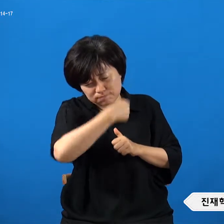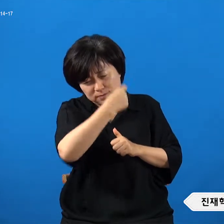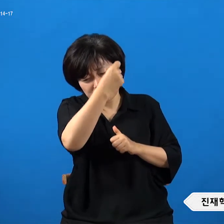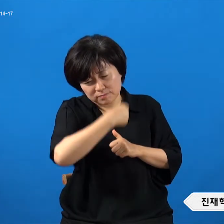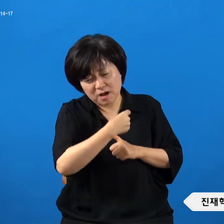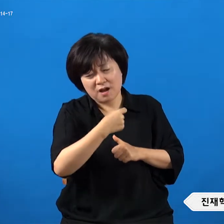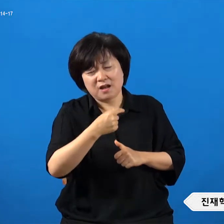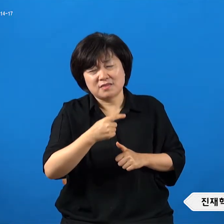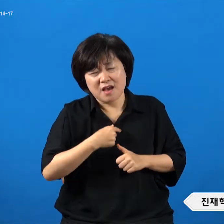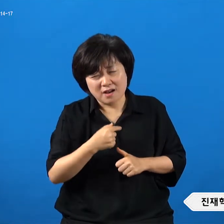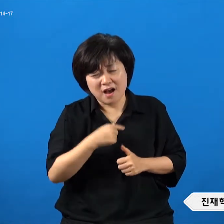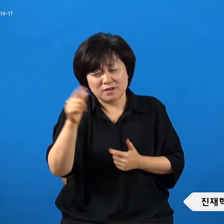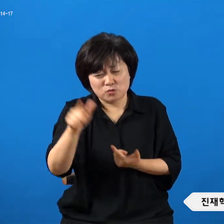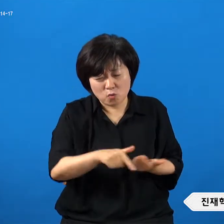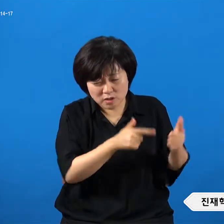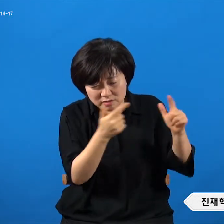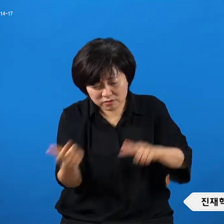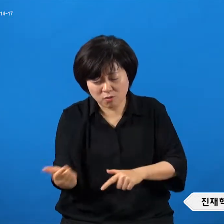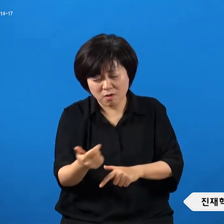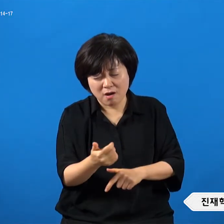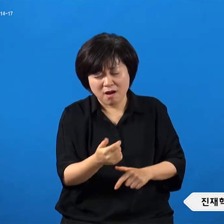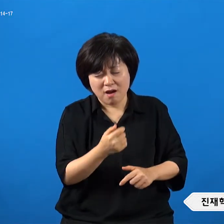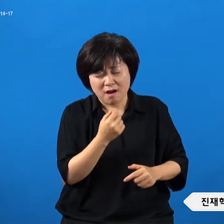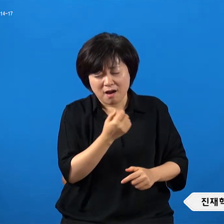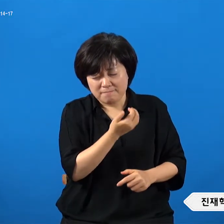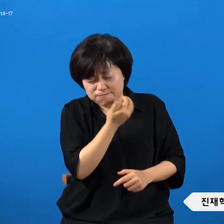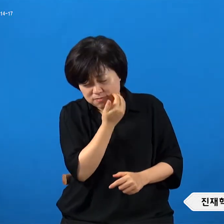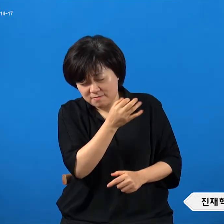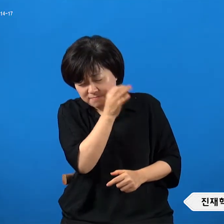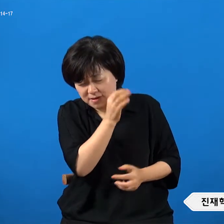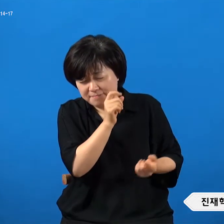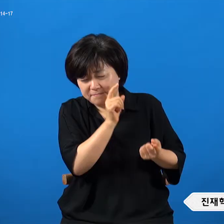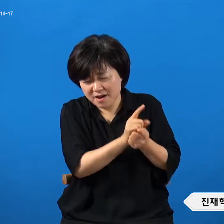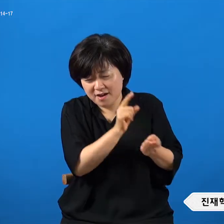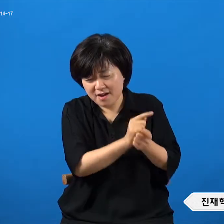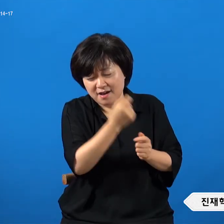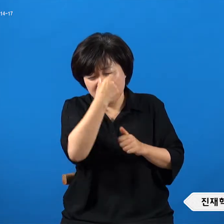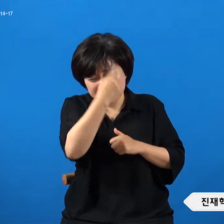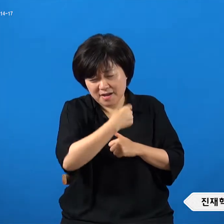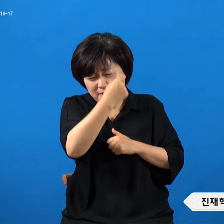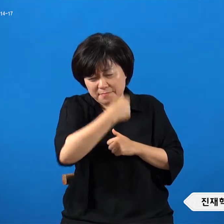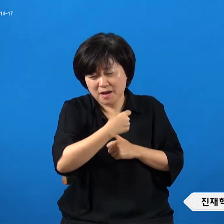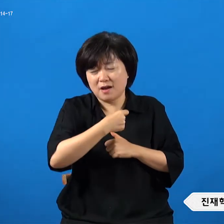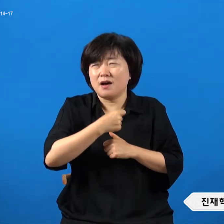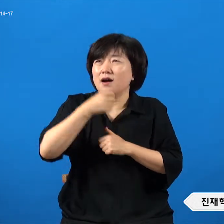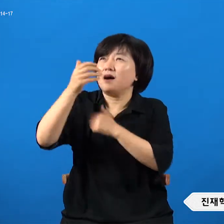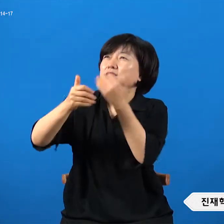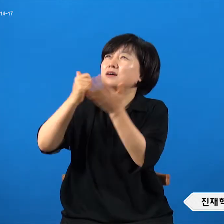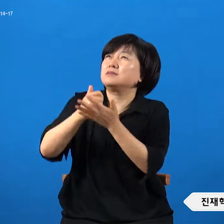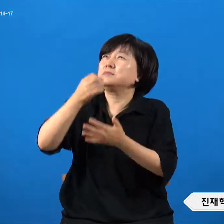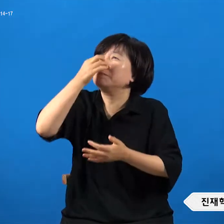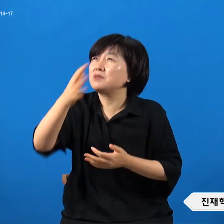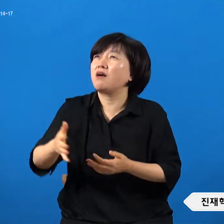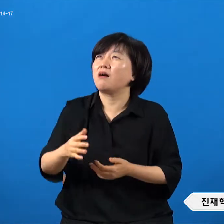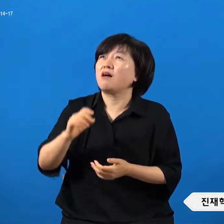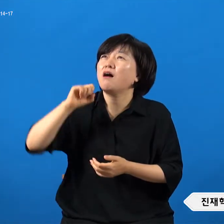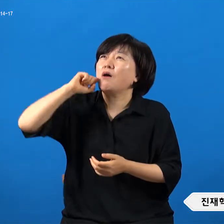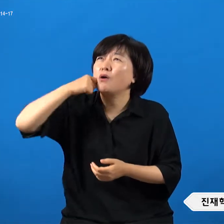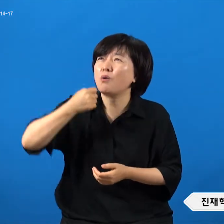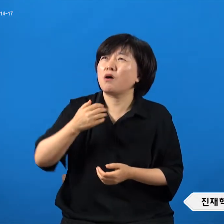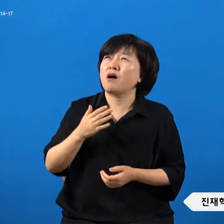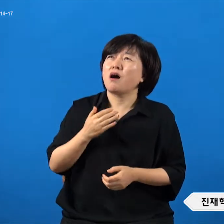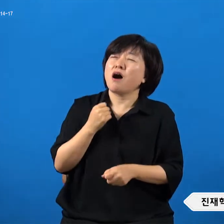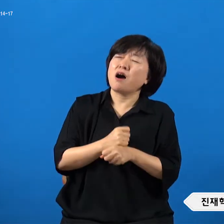내가 종일토록 치욕과 모욕거리가 되었다라고 이야기합니다. 하나님 앞에 힘듭니다. 어렵습니다.